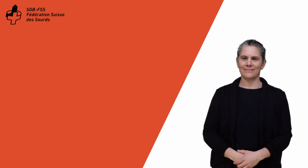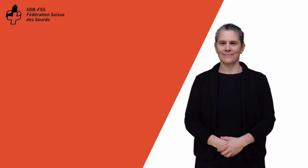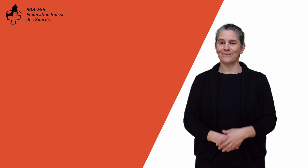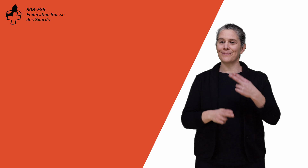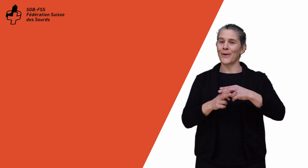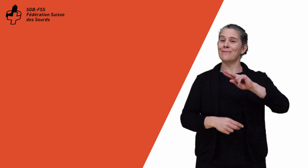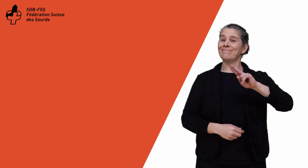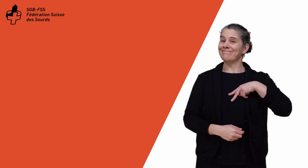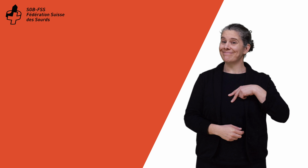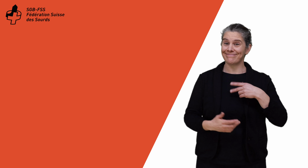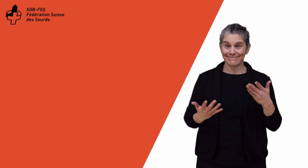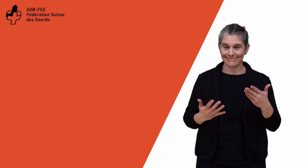Mon nom est...